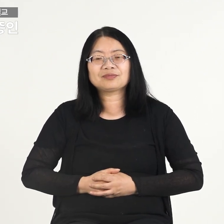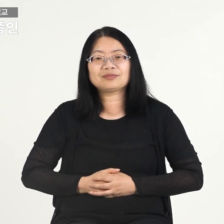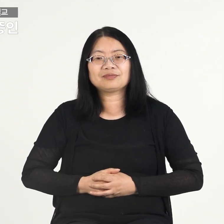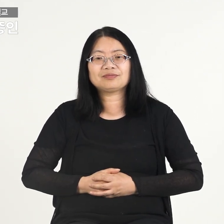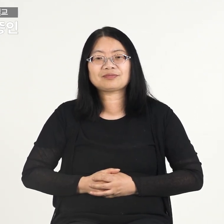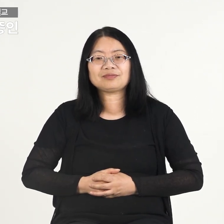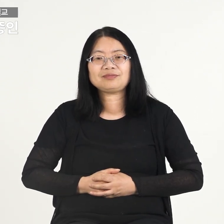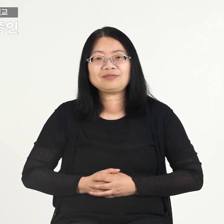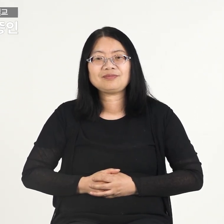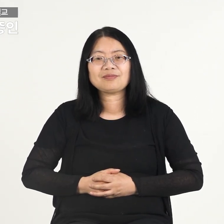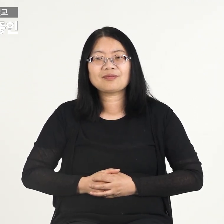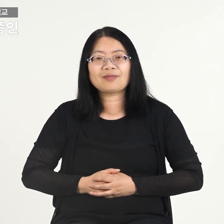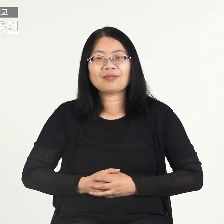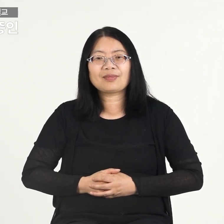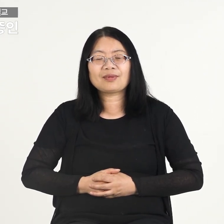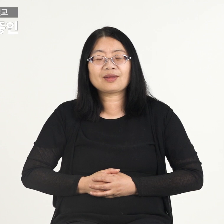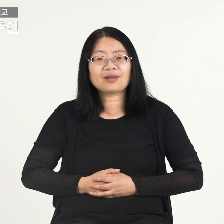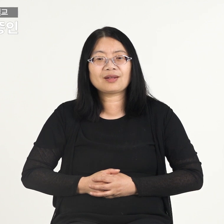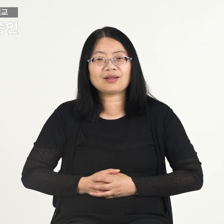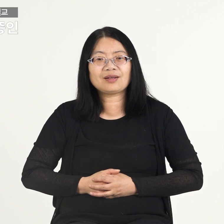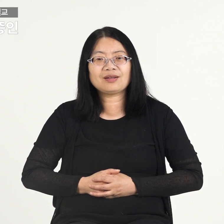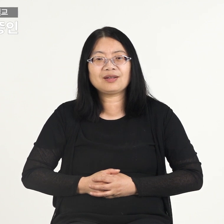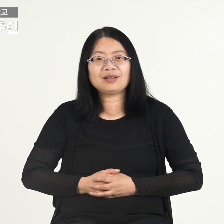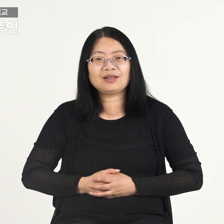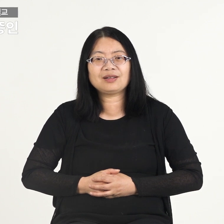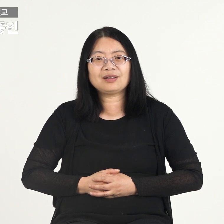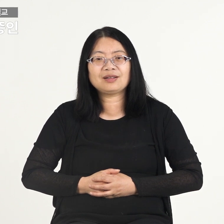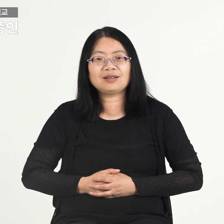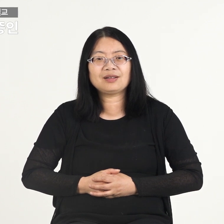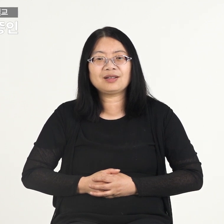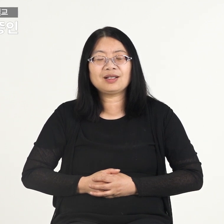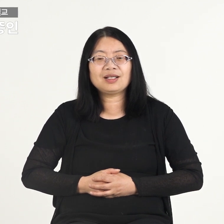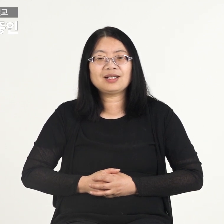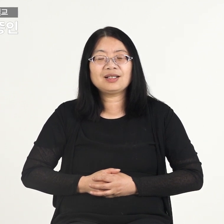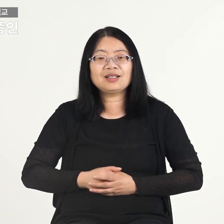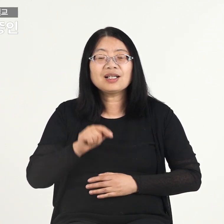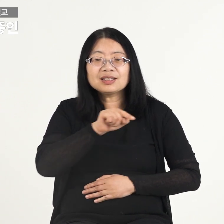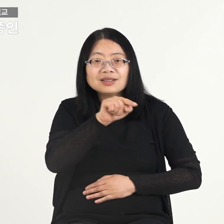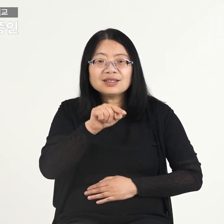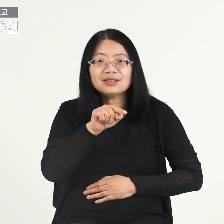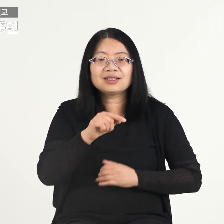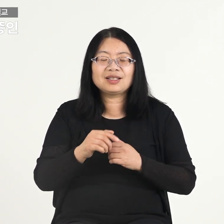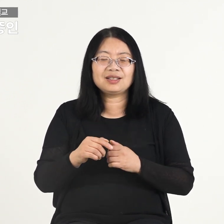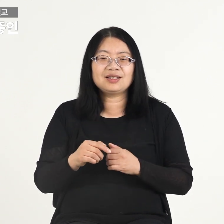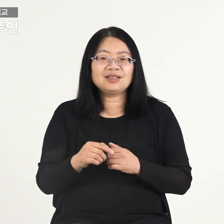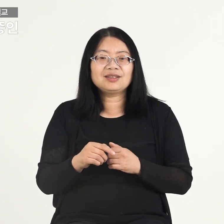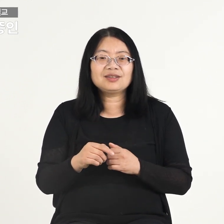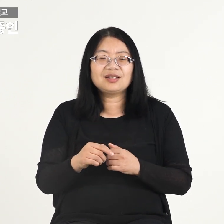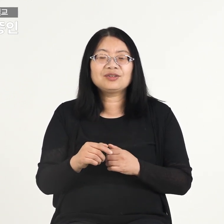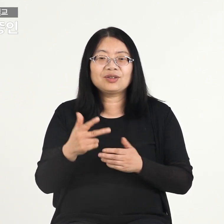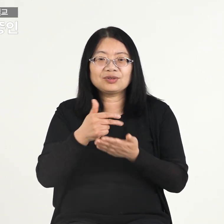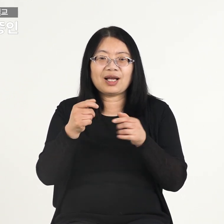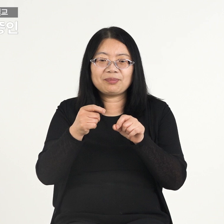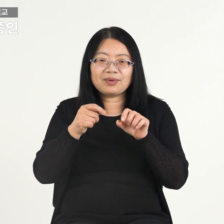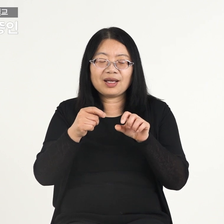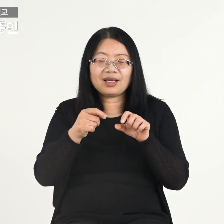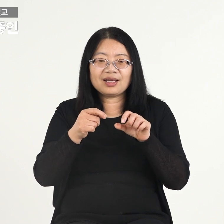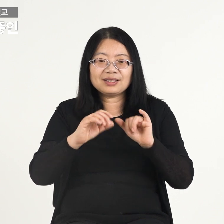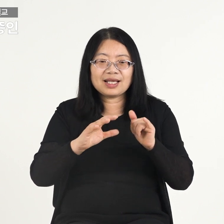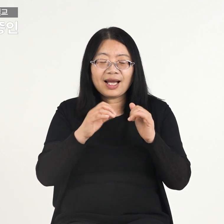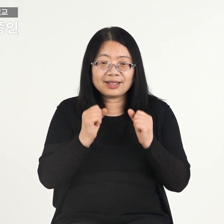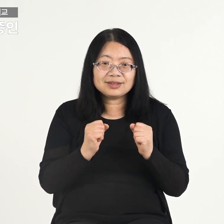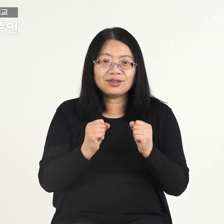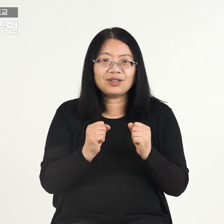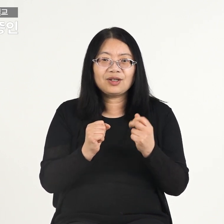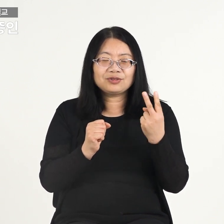그들은 이 땅의 주 앞에 서 있는 두 감람나무와 두 촛대니. 자,